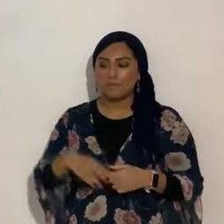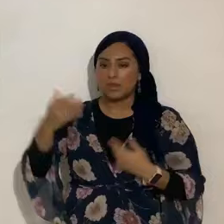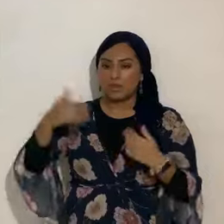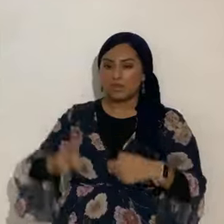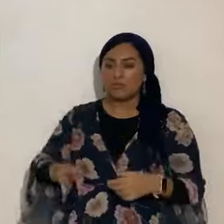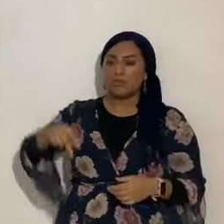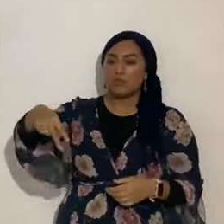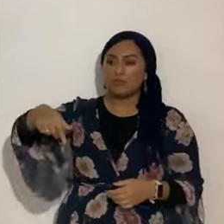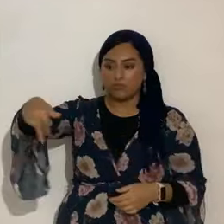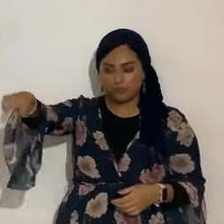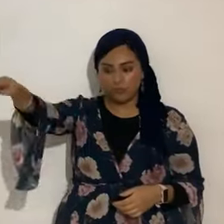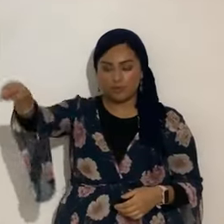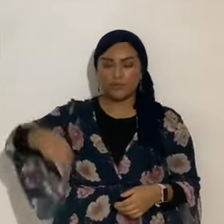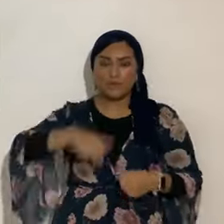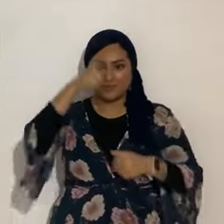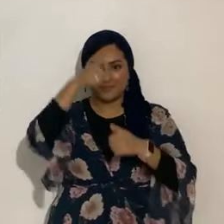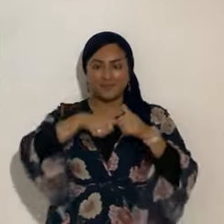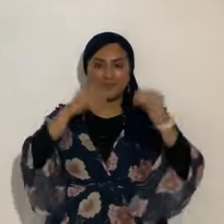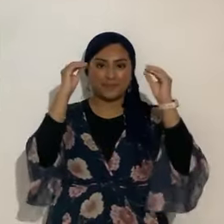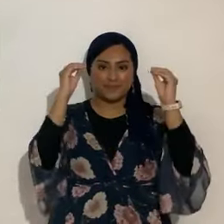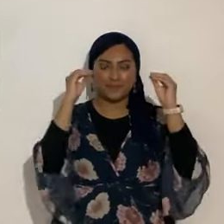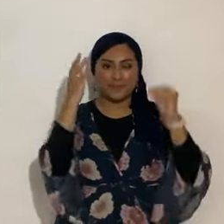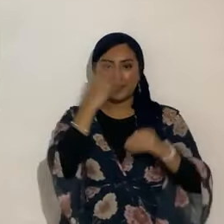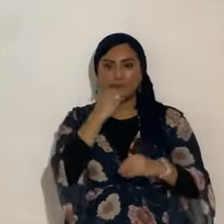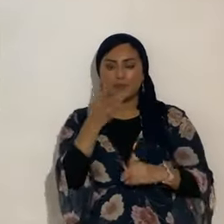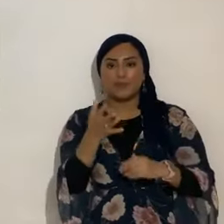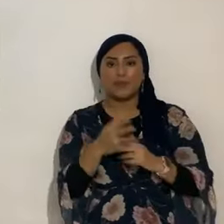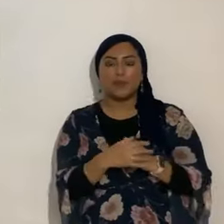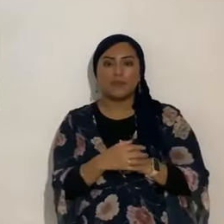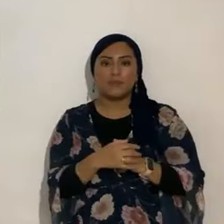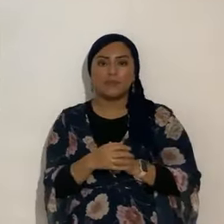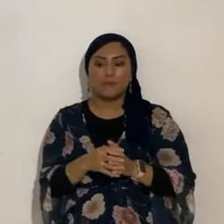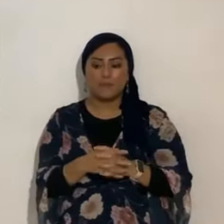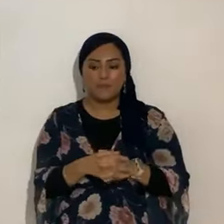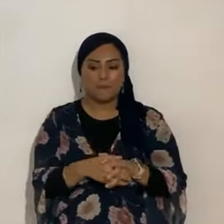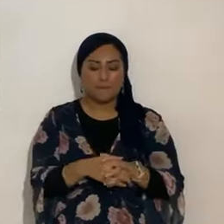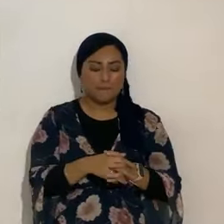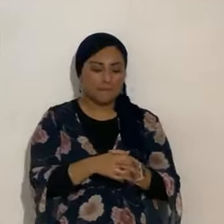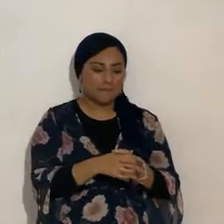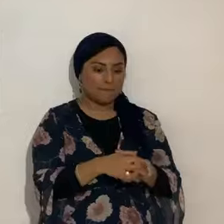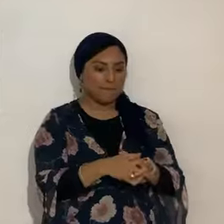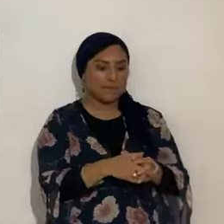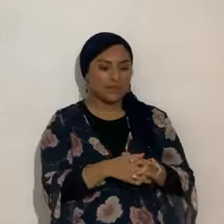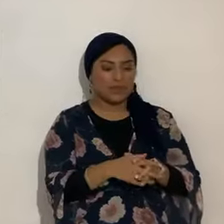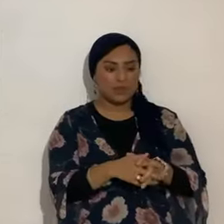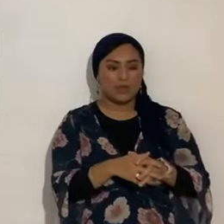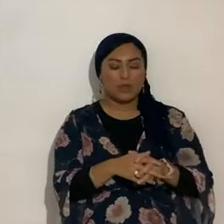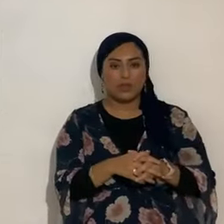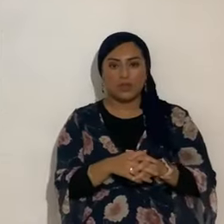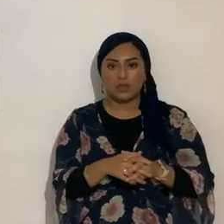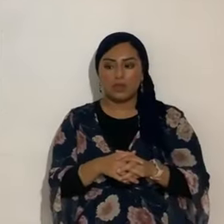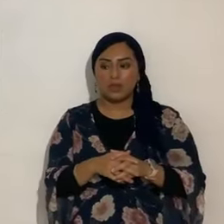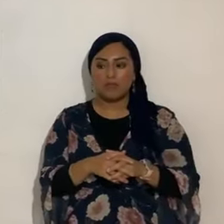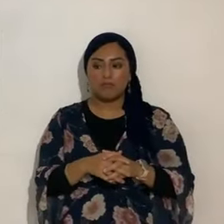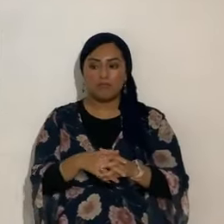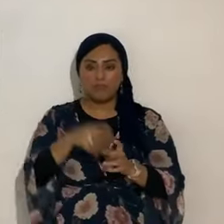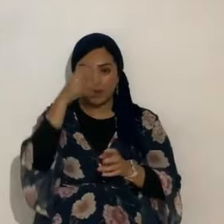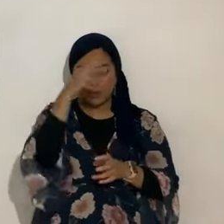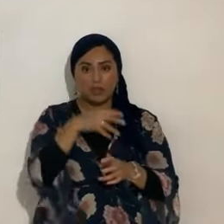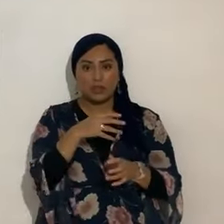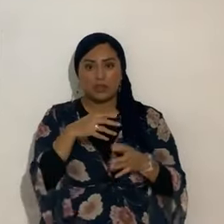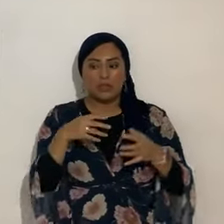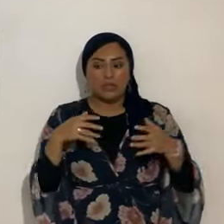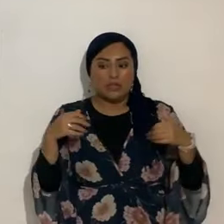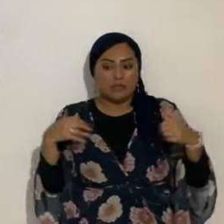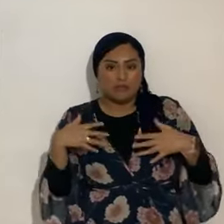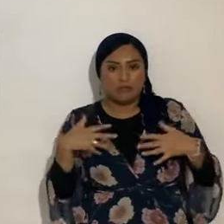y anda. ¿Se acuerdan de esa administración? Bueno, entonces este hombre, pues lógico, estaba